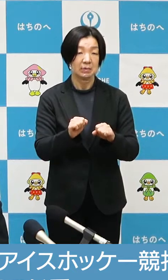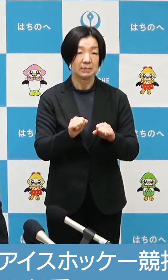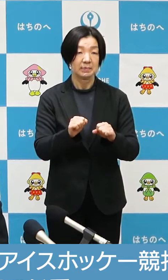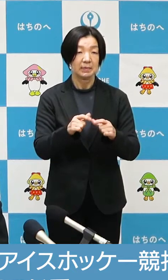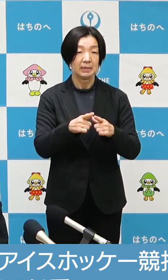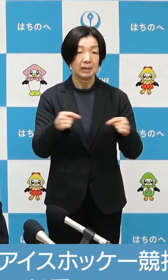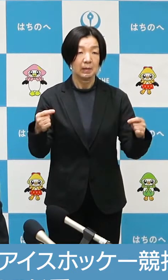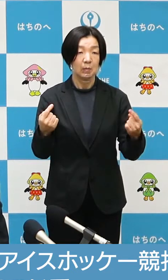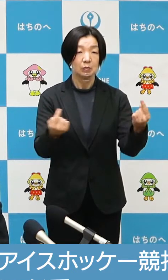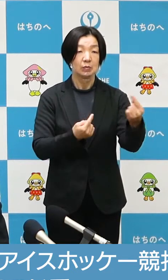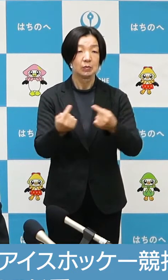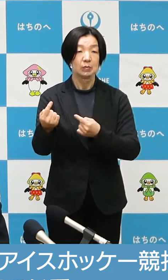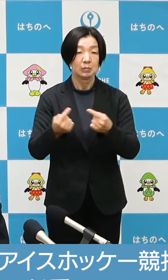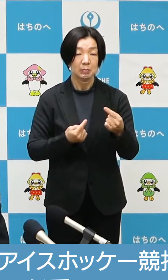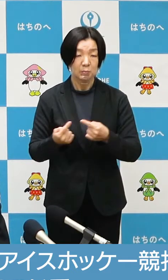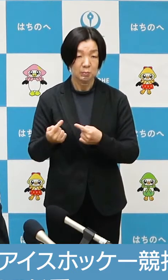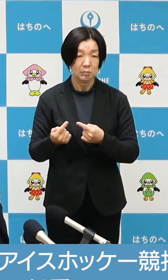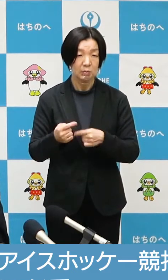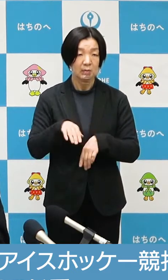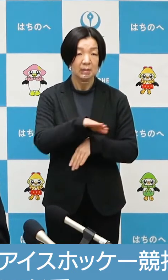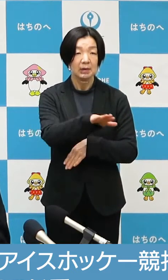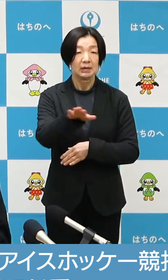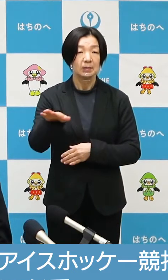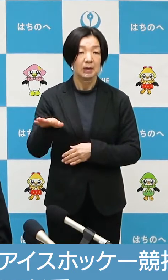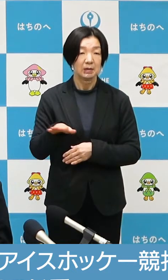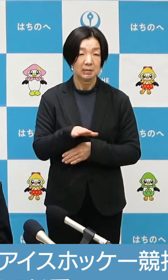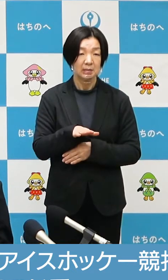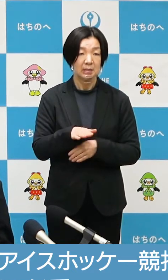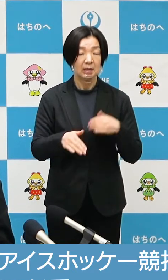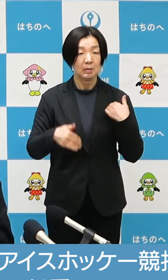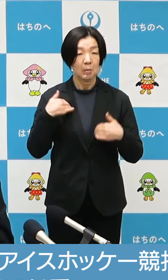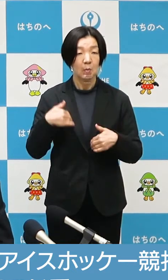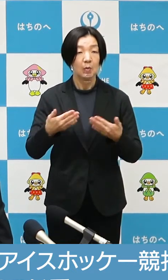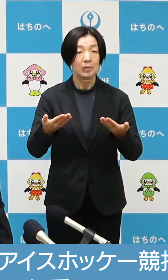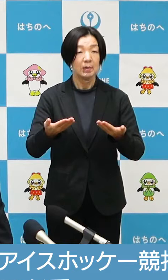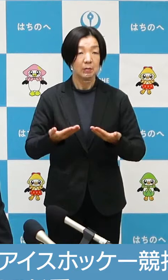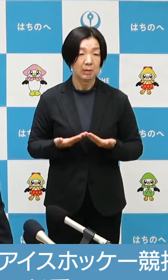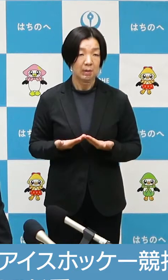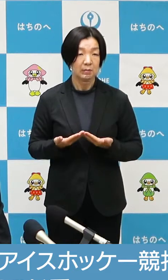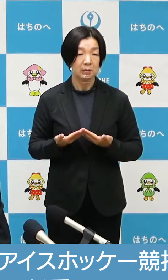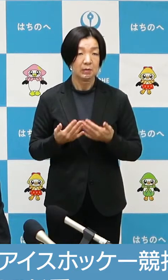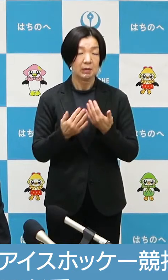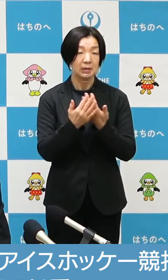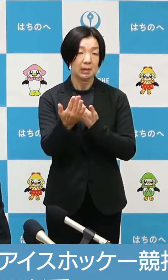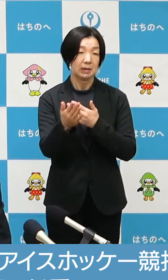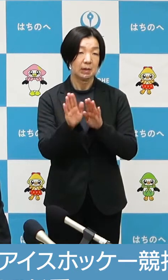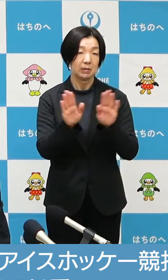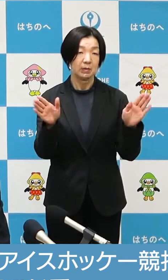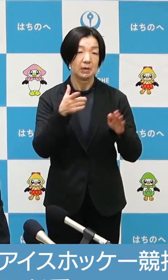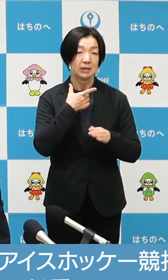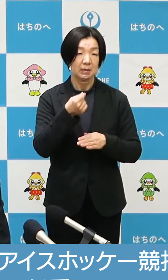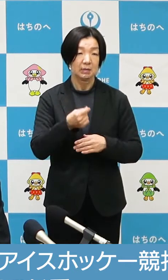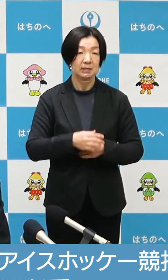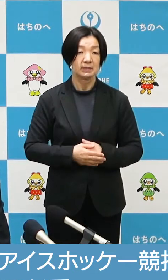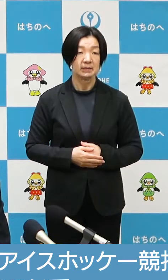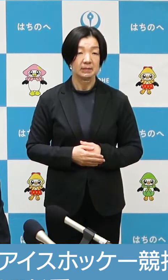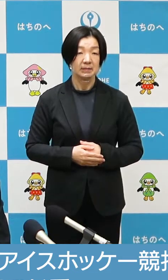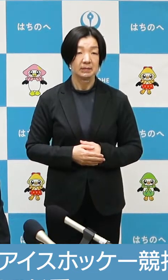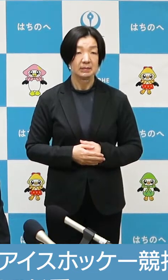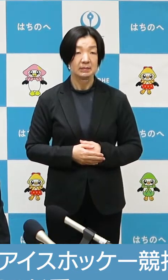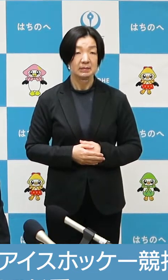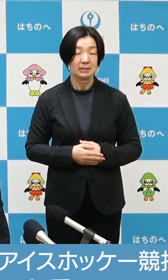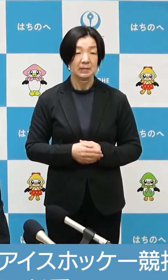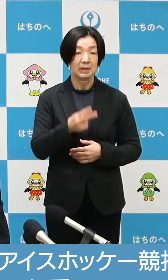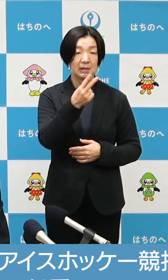全国から来会される皆様に喜んでもらえる大会としてまいりますさらに